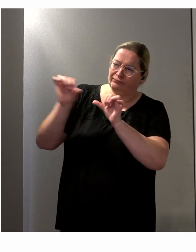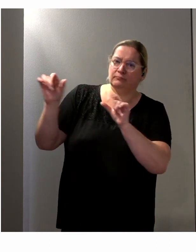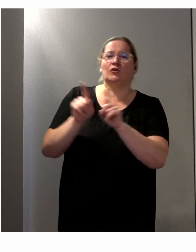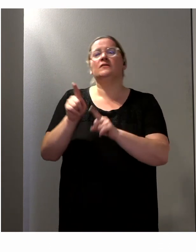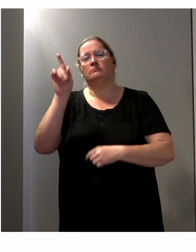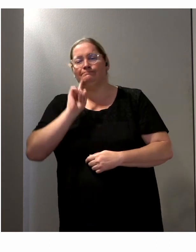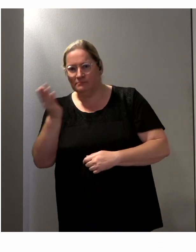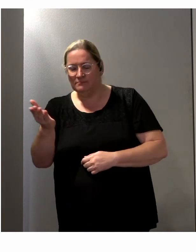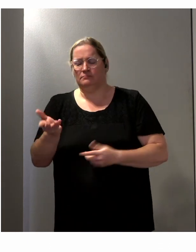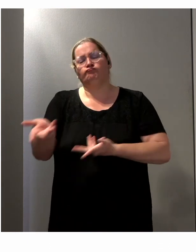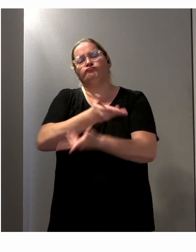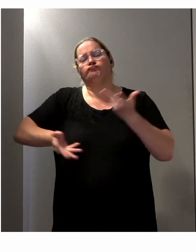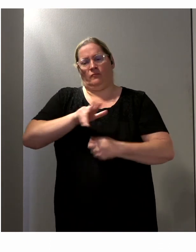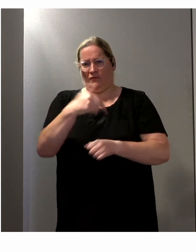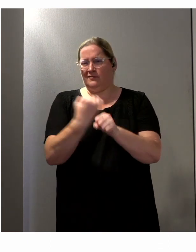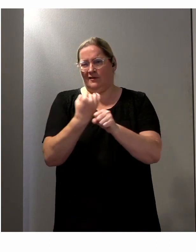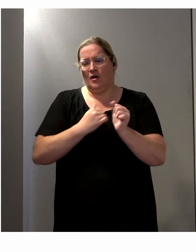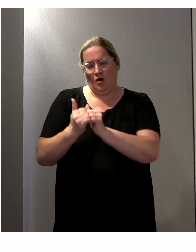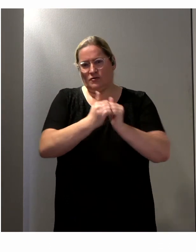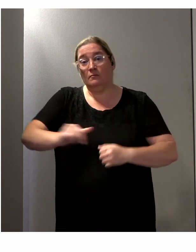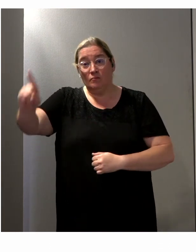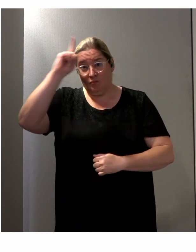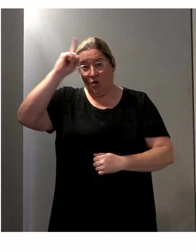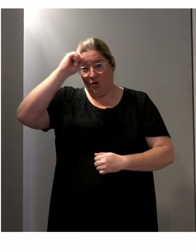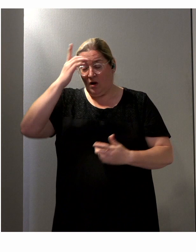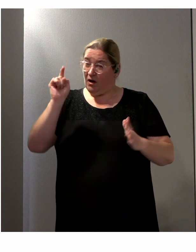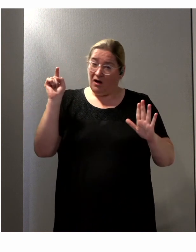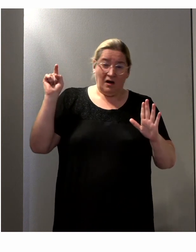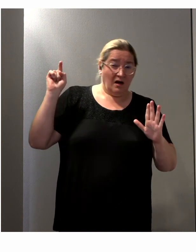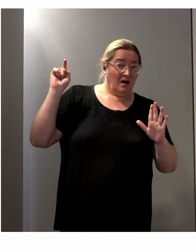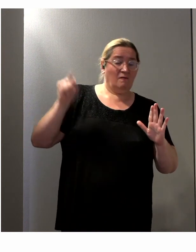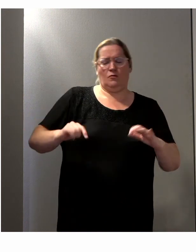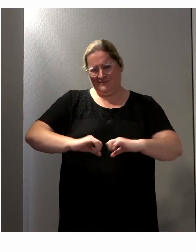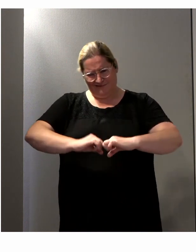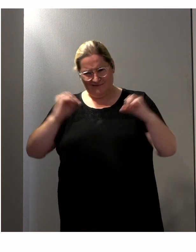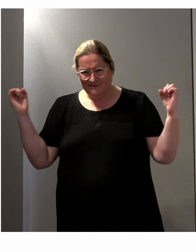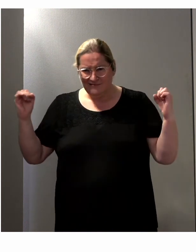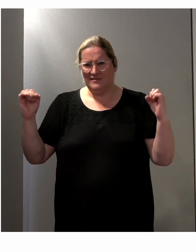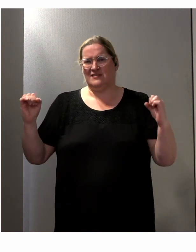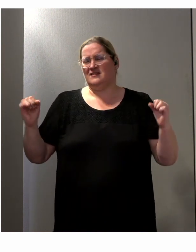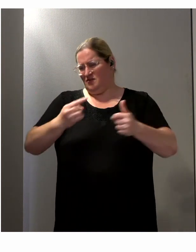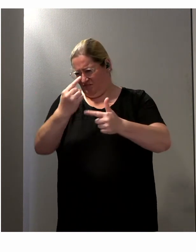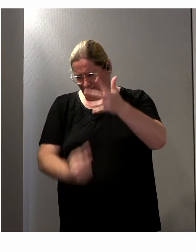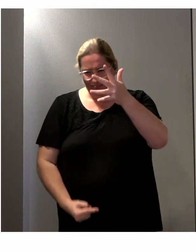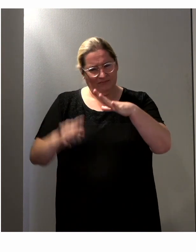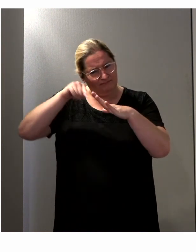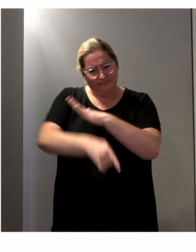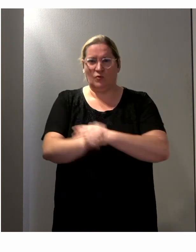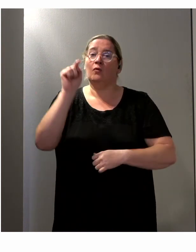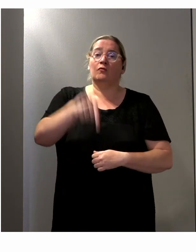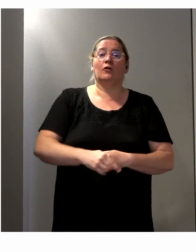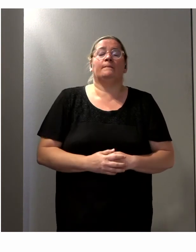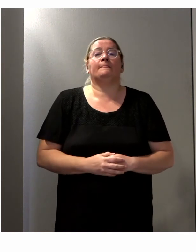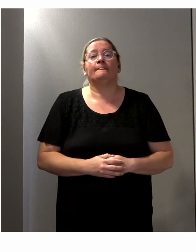et Pascal, parce qu'il va nous falloir approfondir de manière très précise l'ensemble de ces questions dès lors qu'on commence à